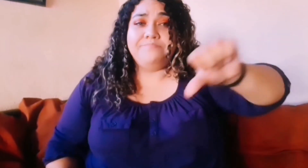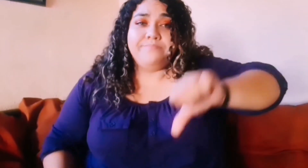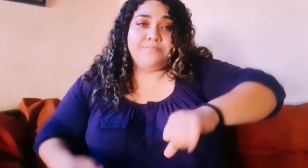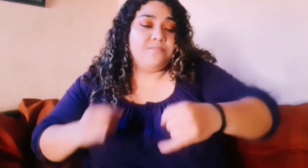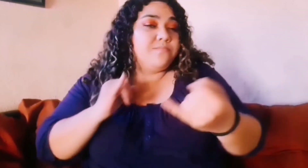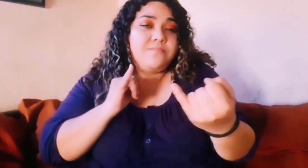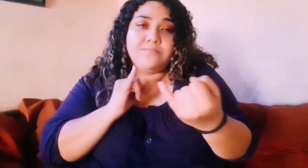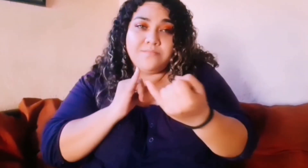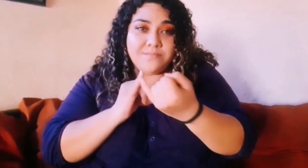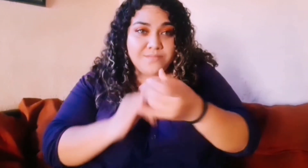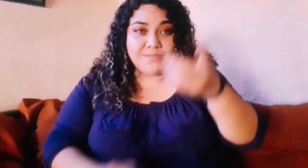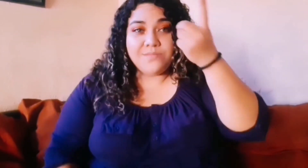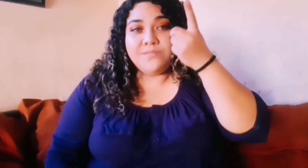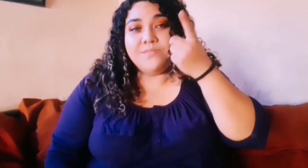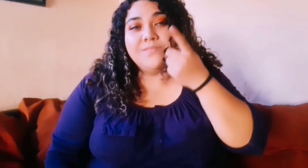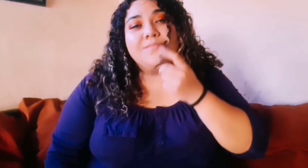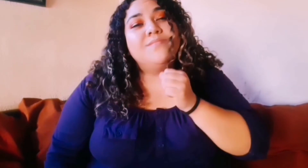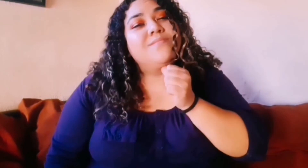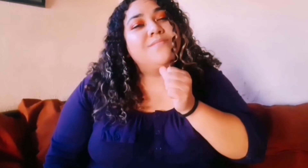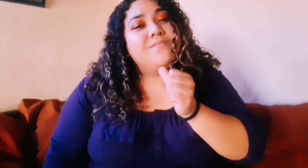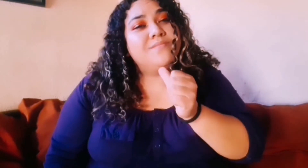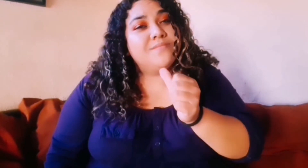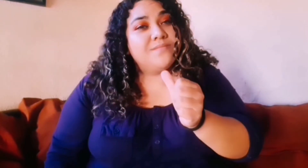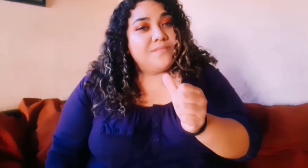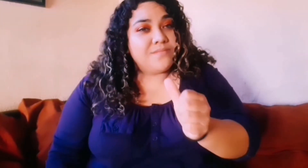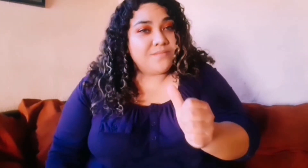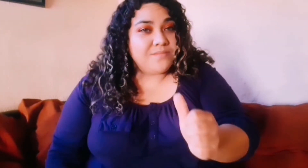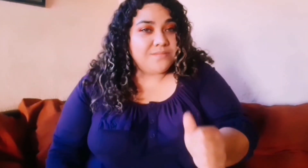hoy tampoco dormirán.